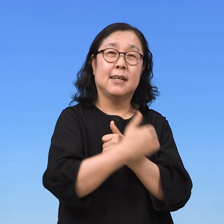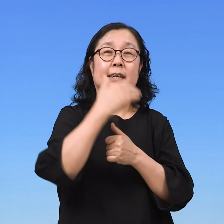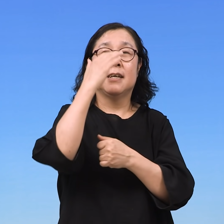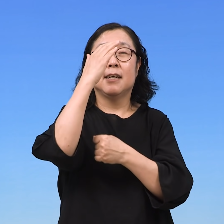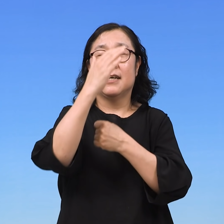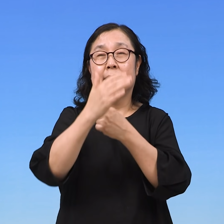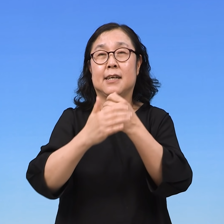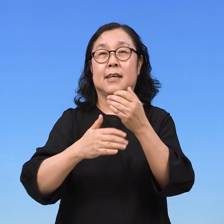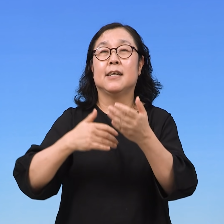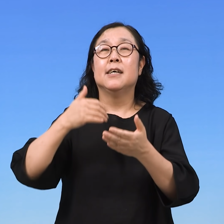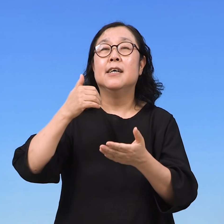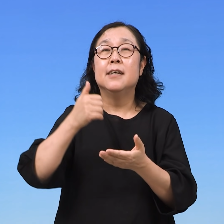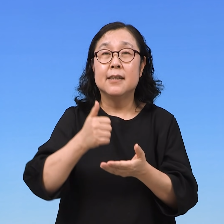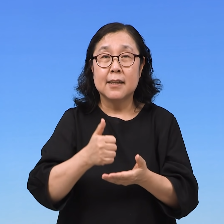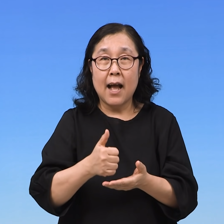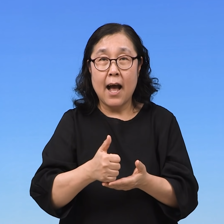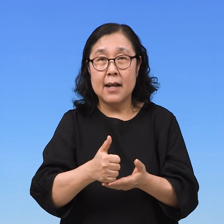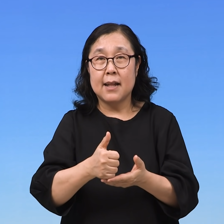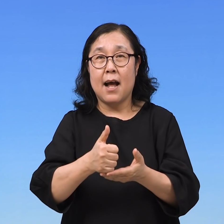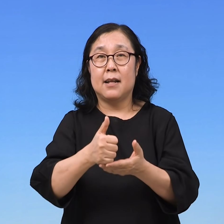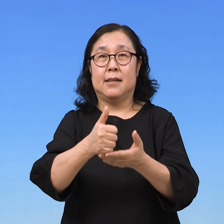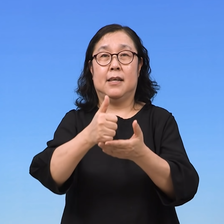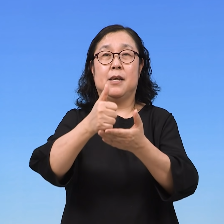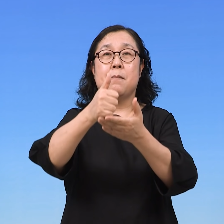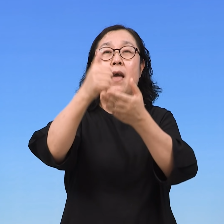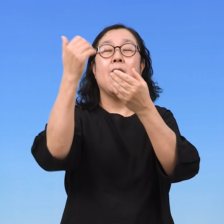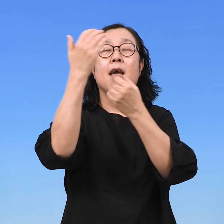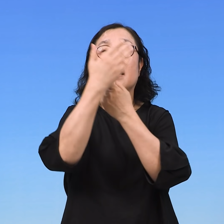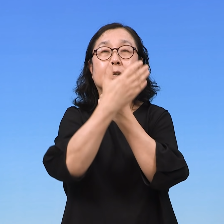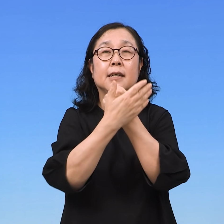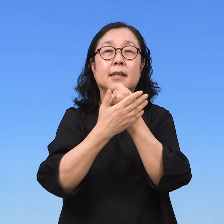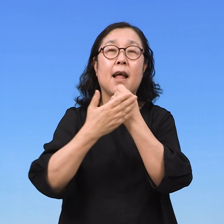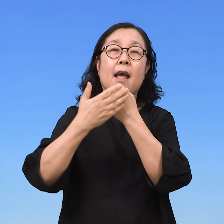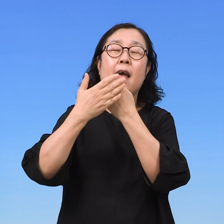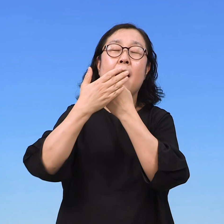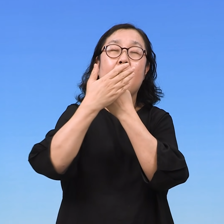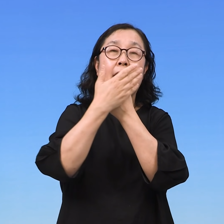하나님의 은혜, 하나님의 은혜.